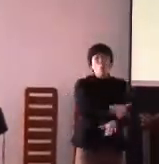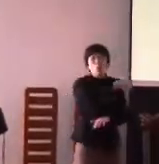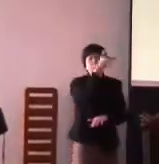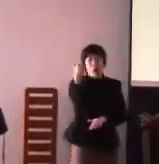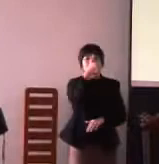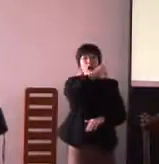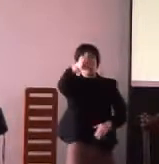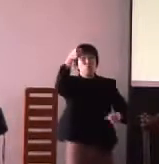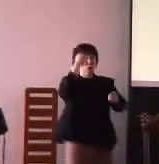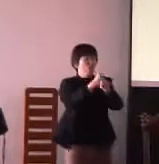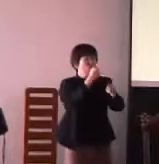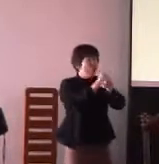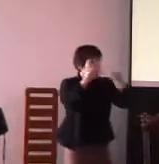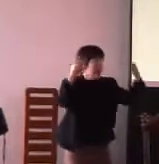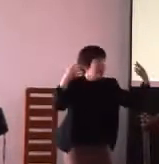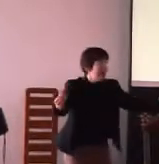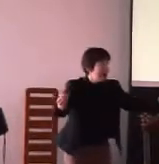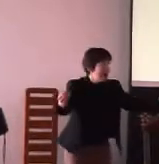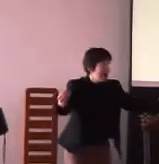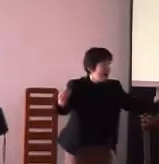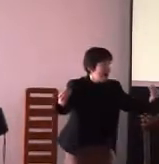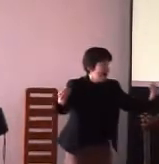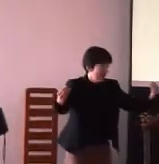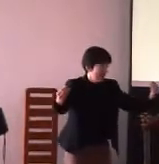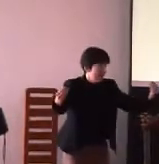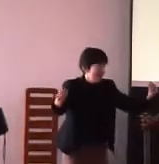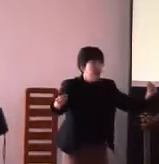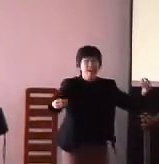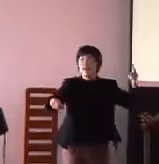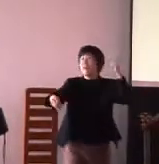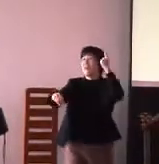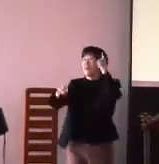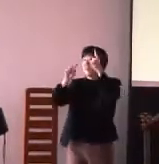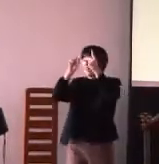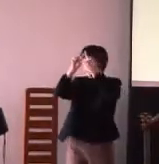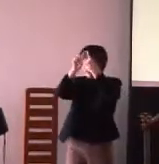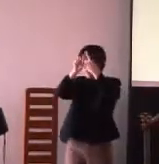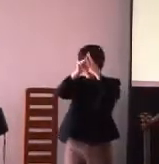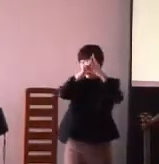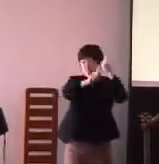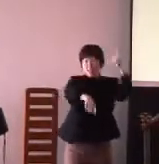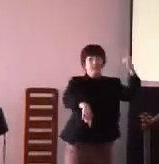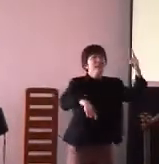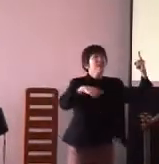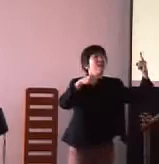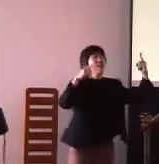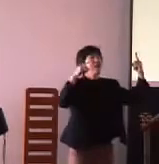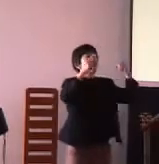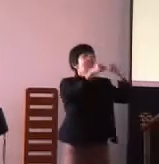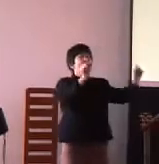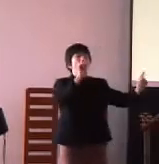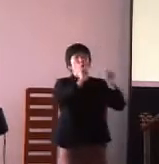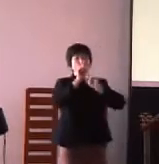は、主は作られた、今日は主が作られましたっていう賛美ですね。